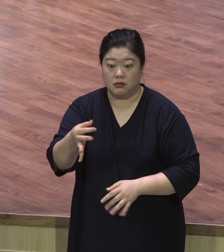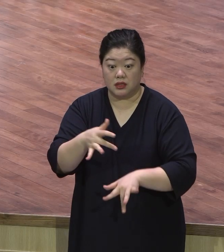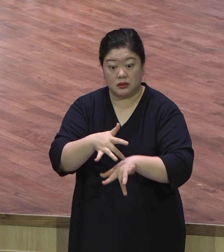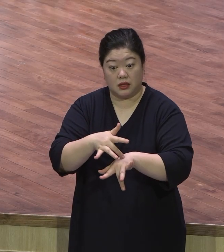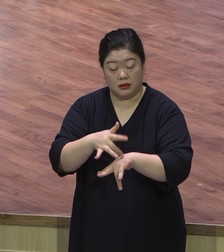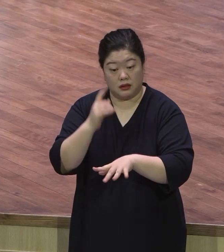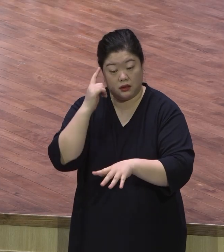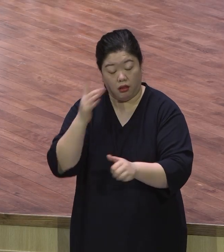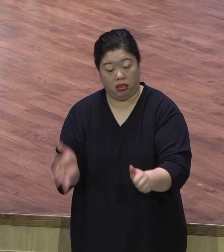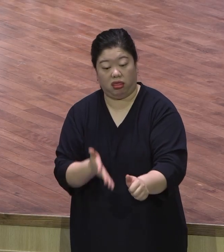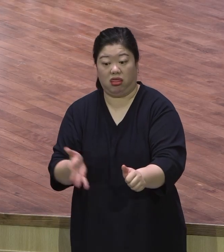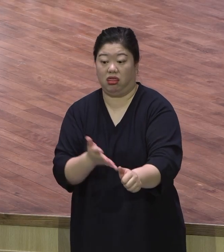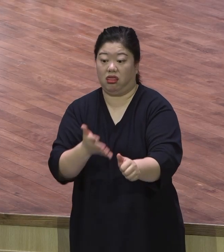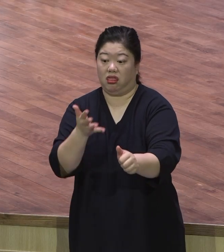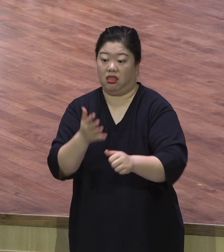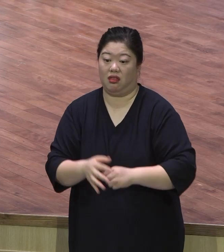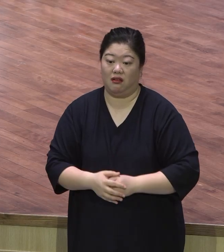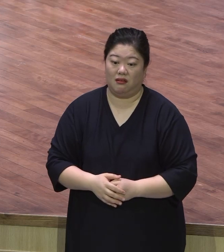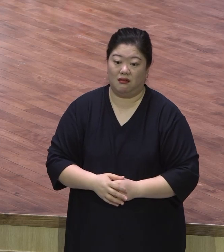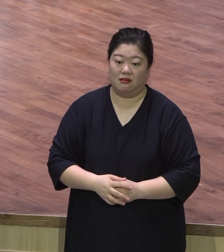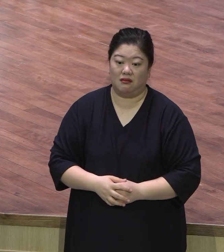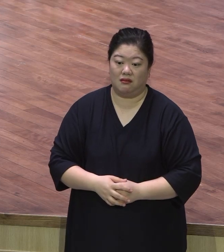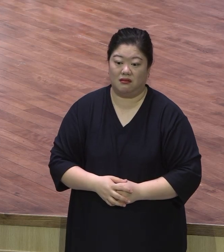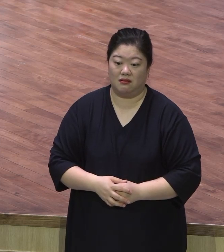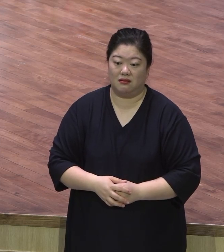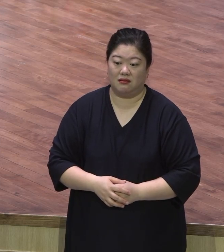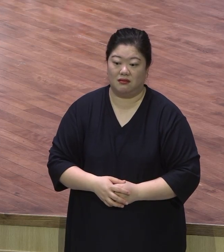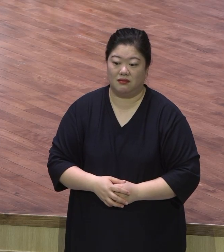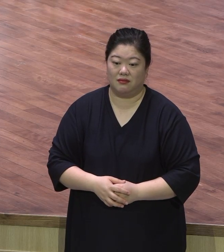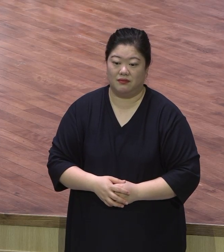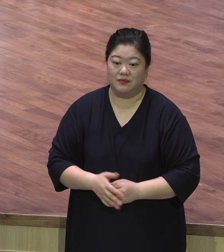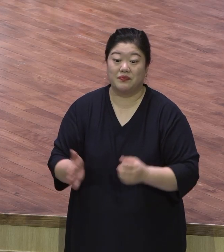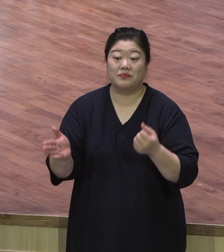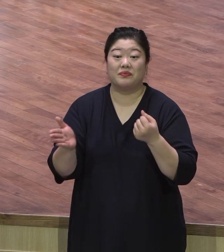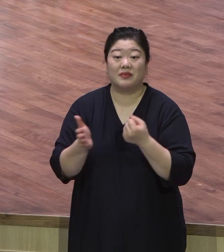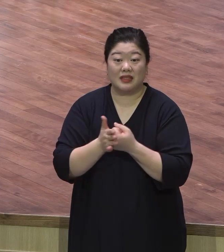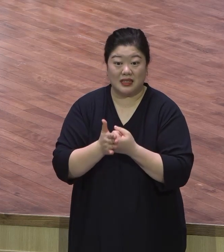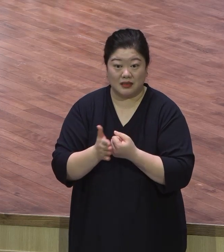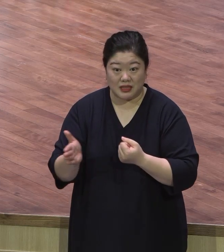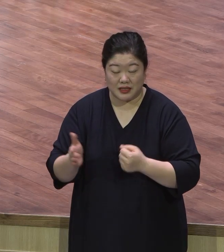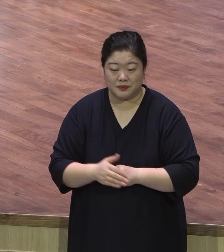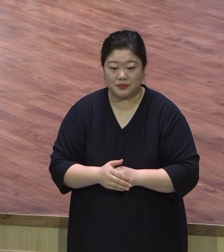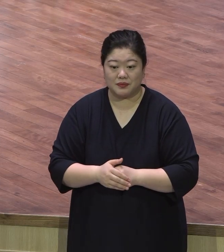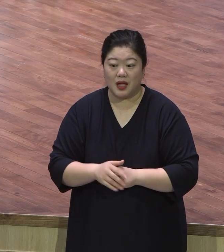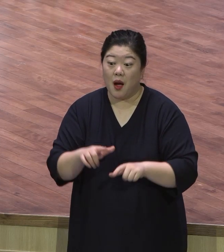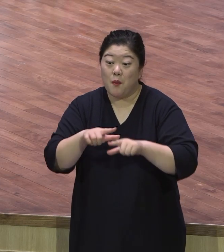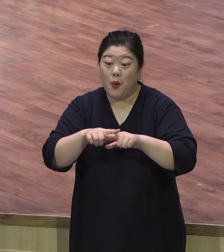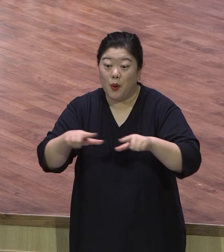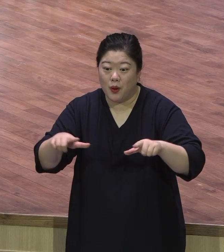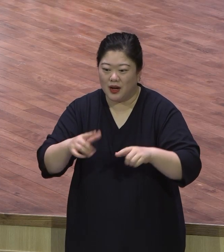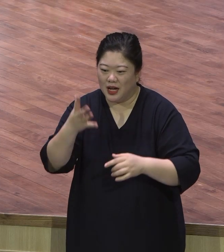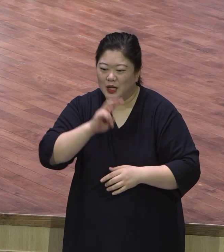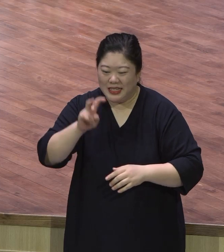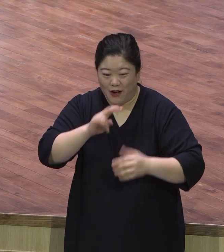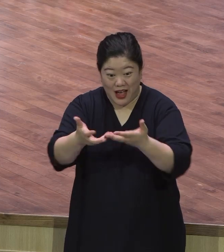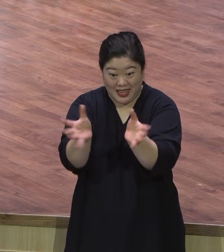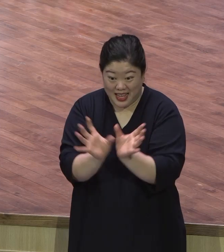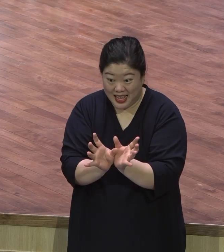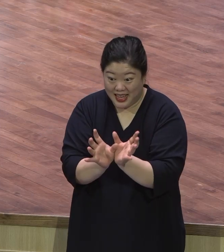그래서 새로 생긴 찬양대 대장할 사람이 없대요 헌신다를